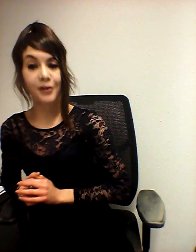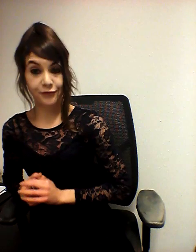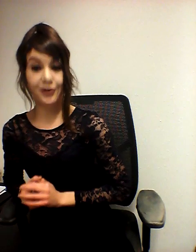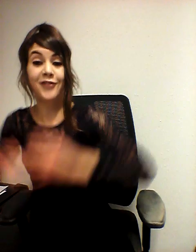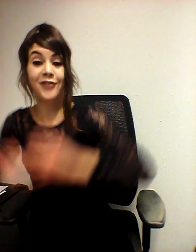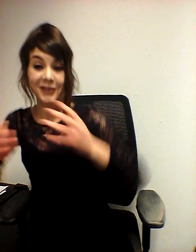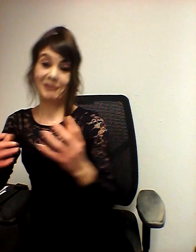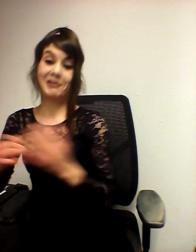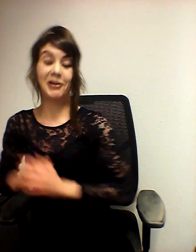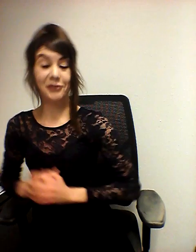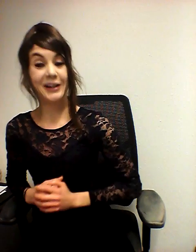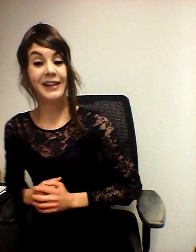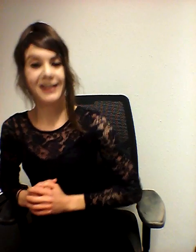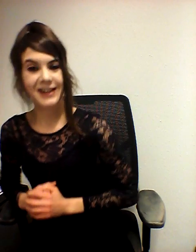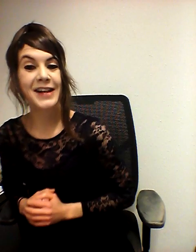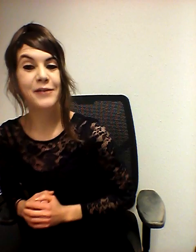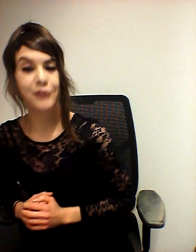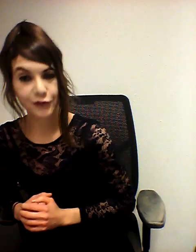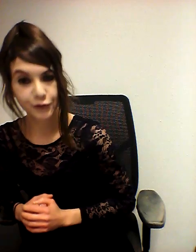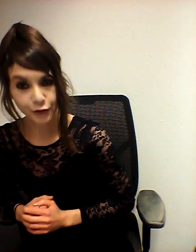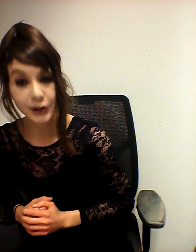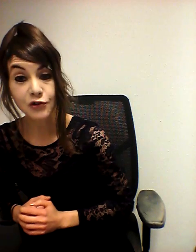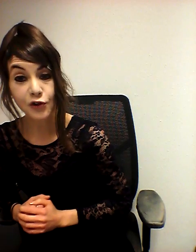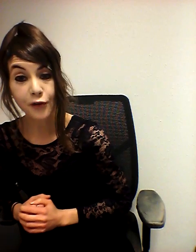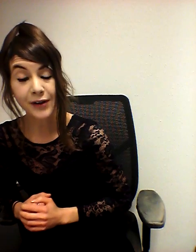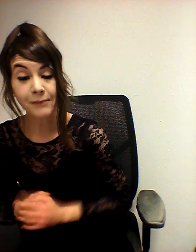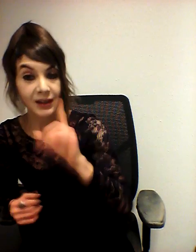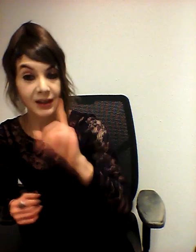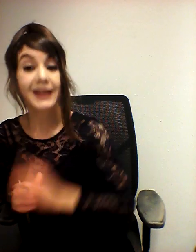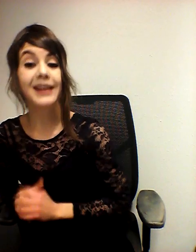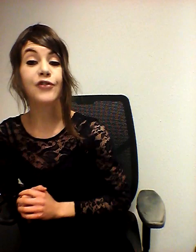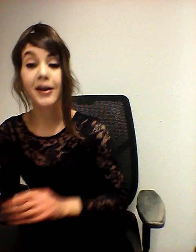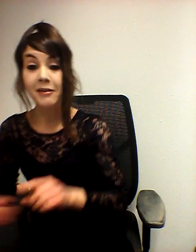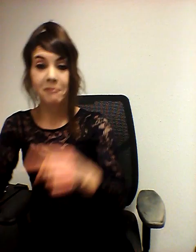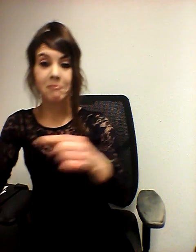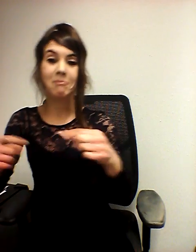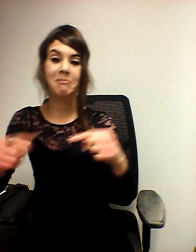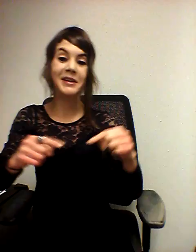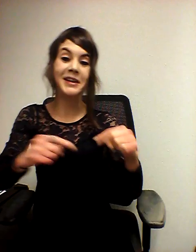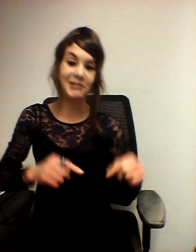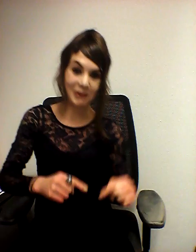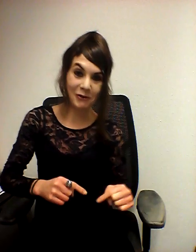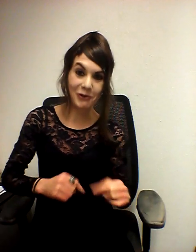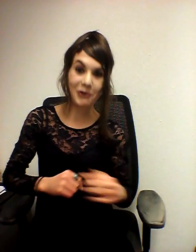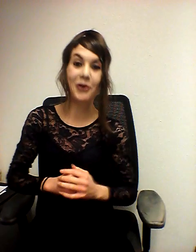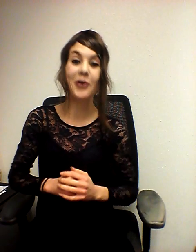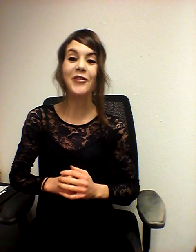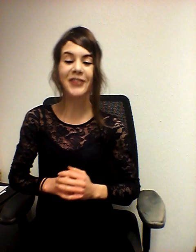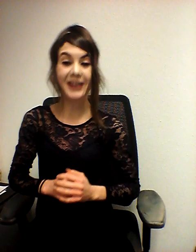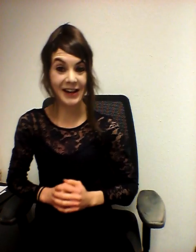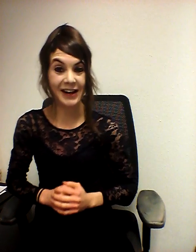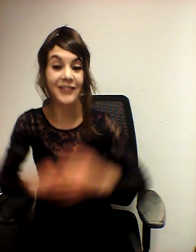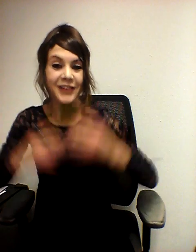van calori leverende voedingsstoffen in de mitochondrium